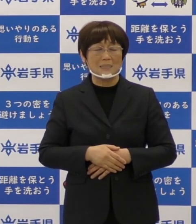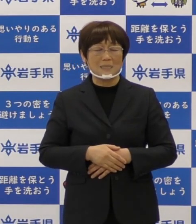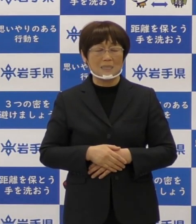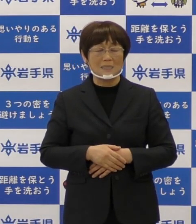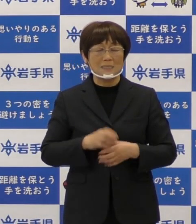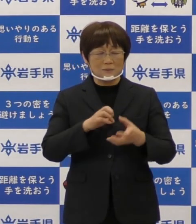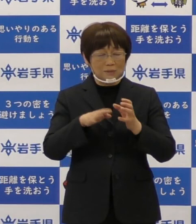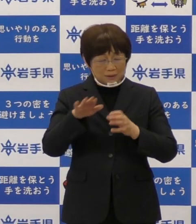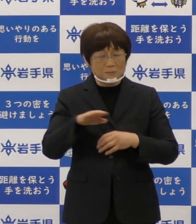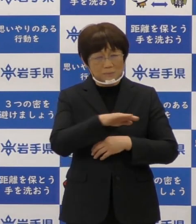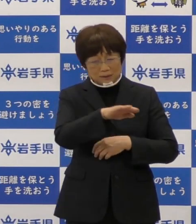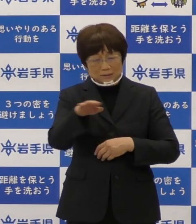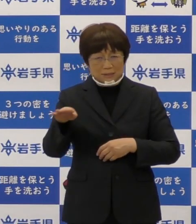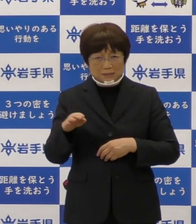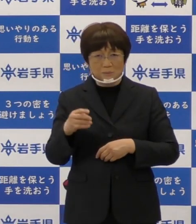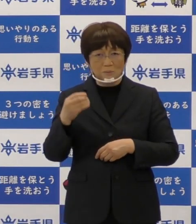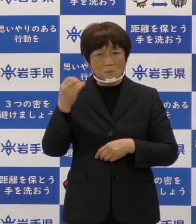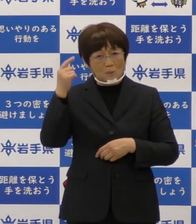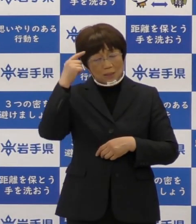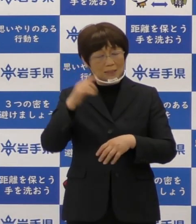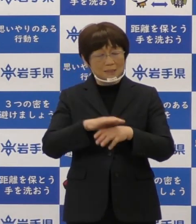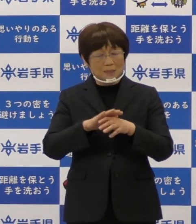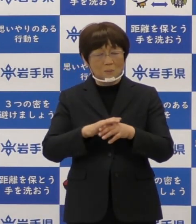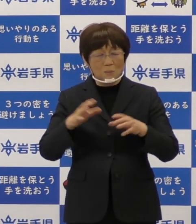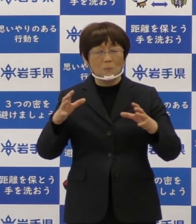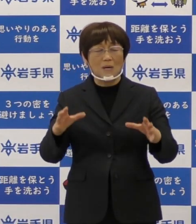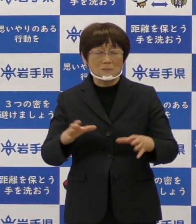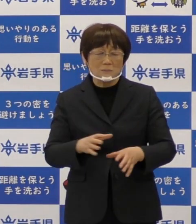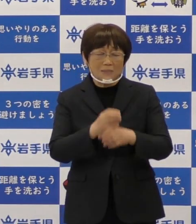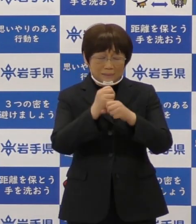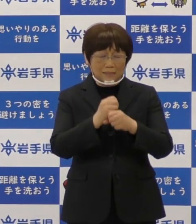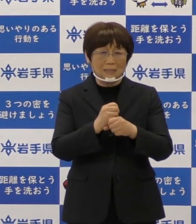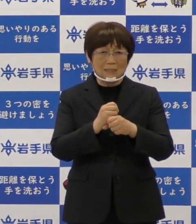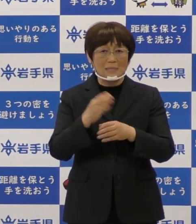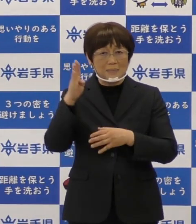決めた県民への呼びかけが、